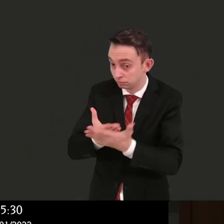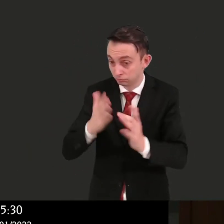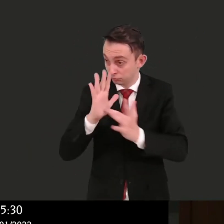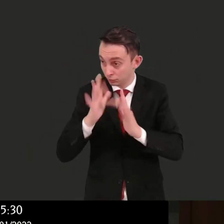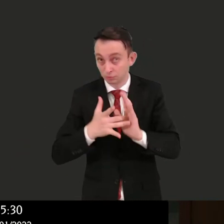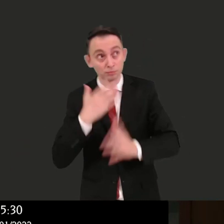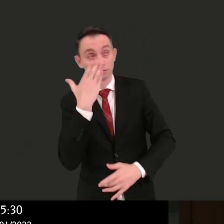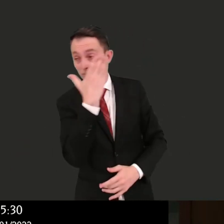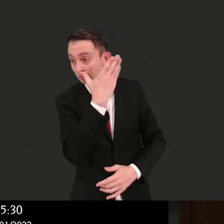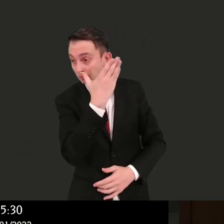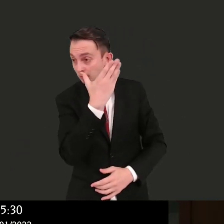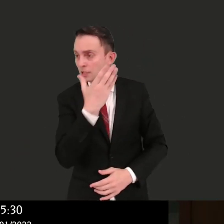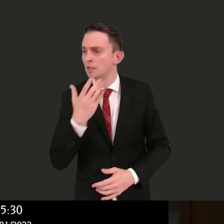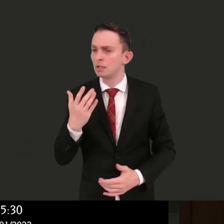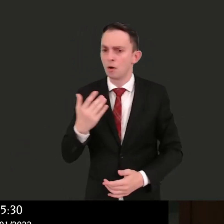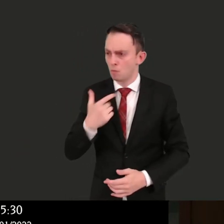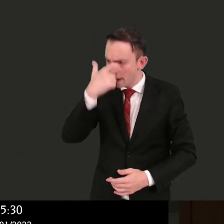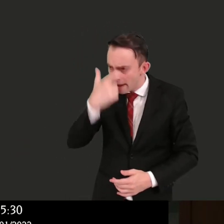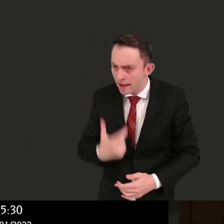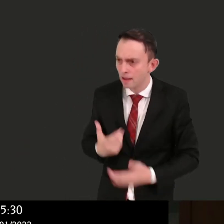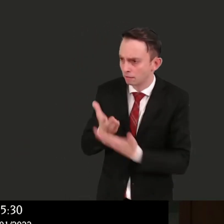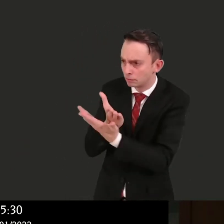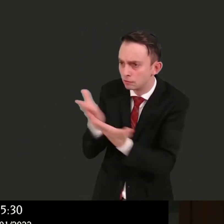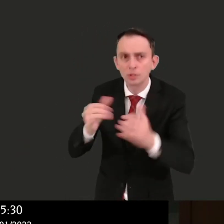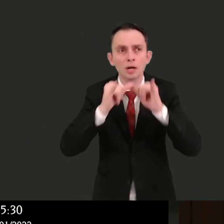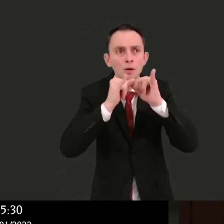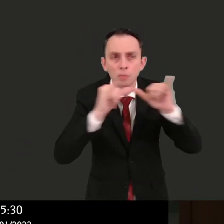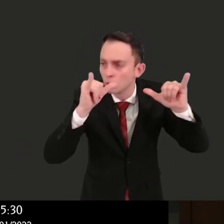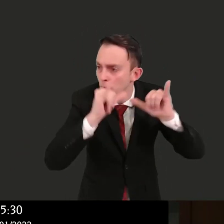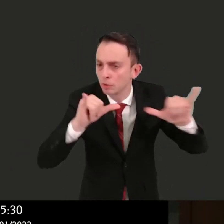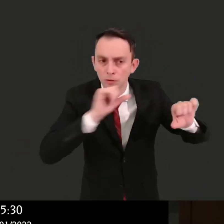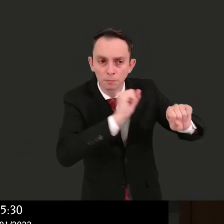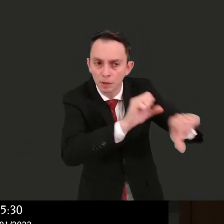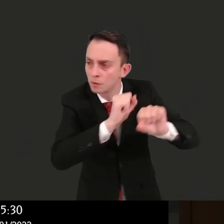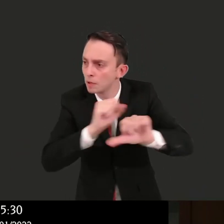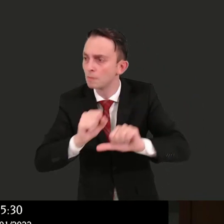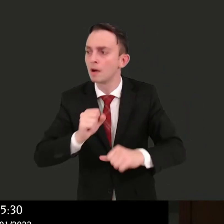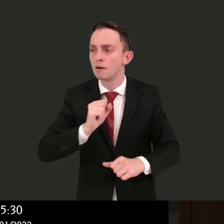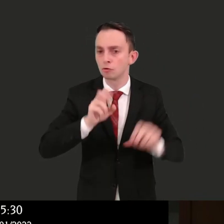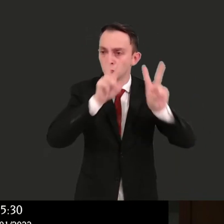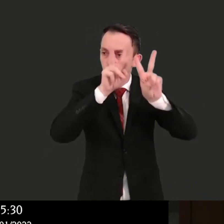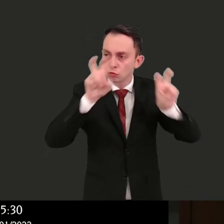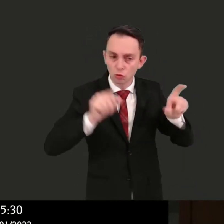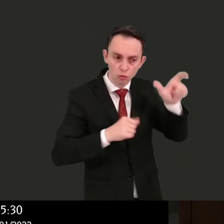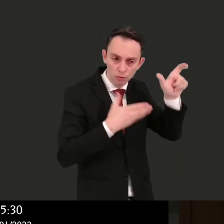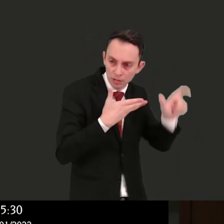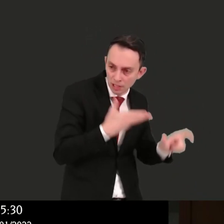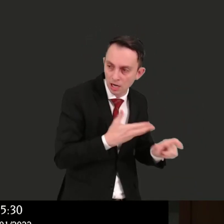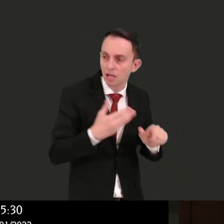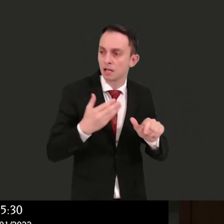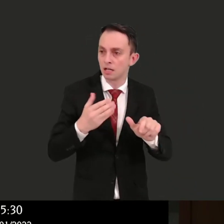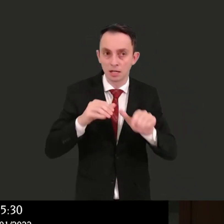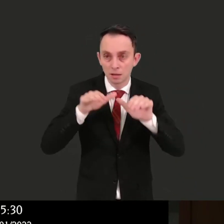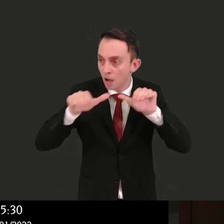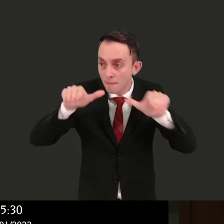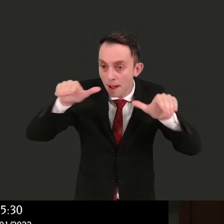A quem anunciamos, admoestando a todo homem e ensinando a todo homem toda a sabedoria,